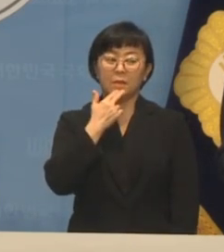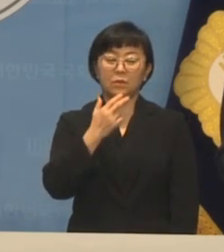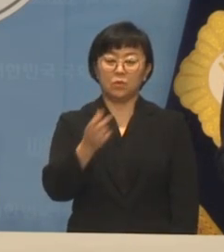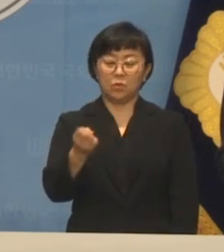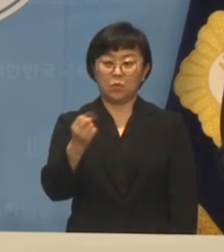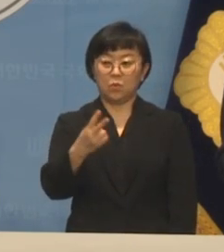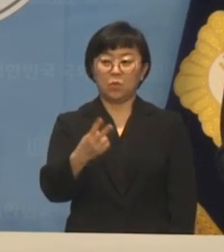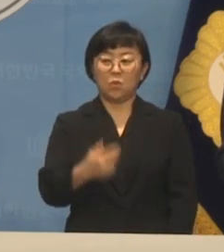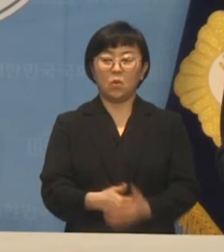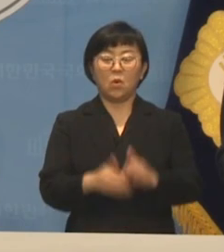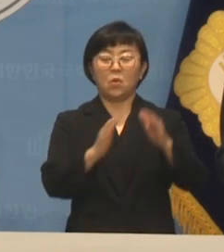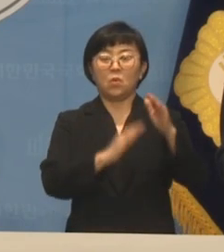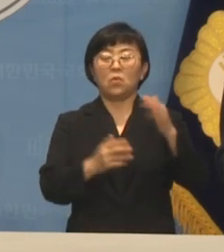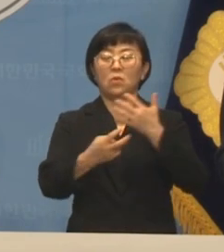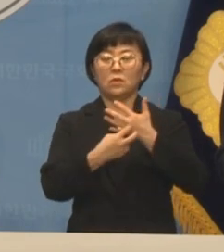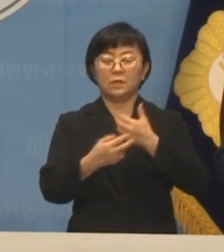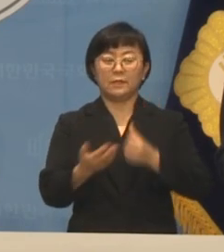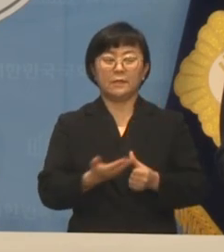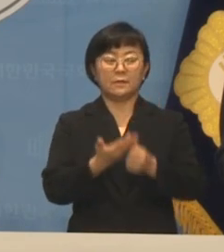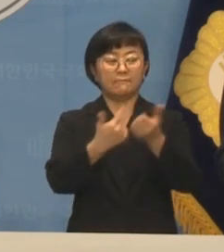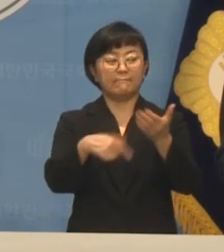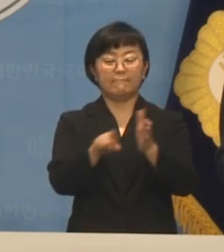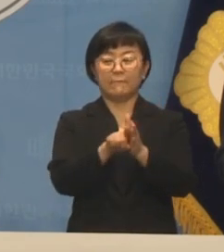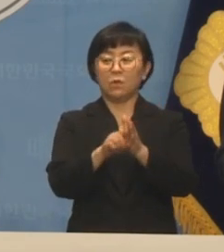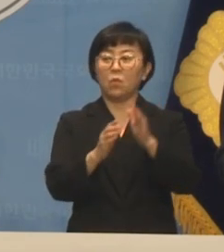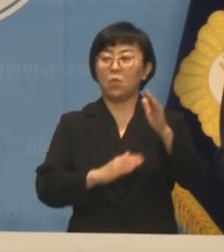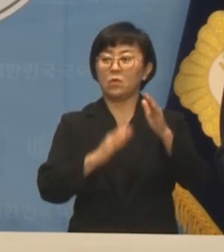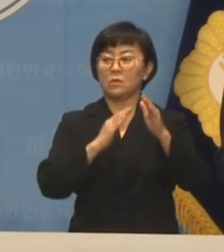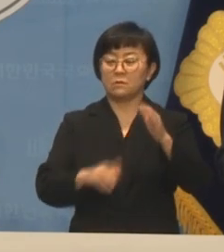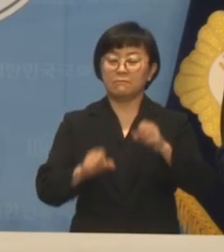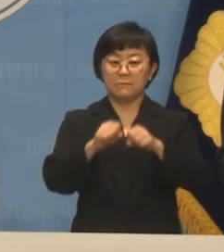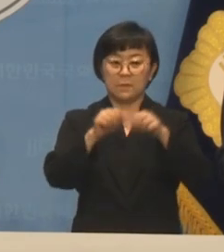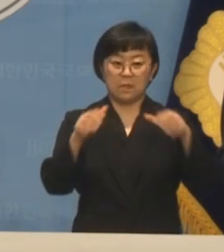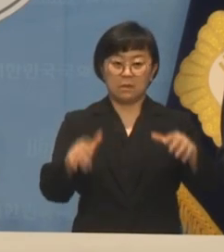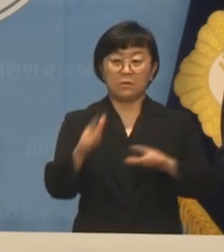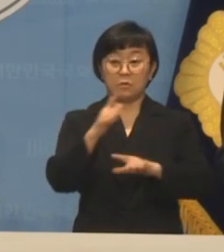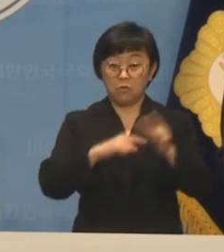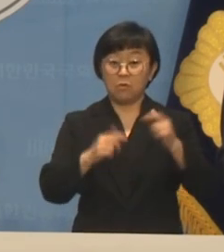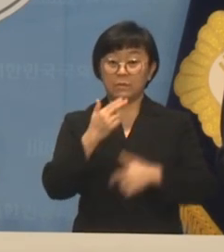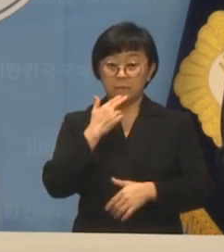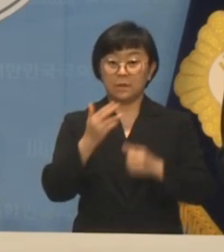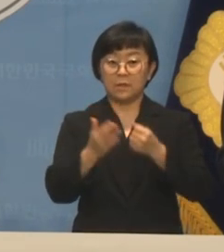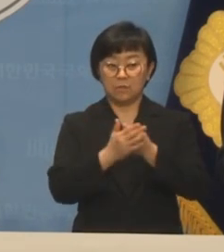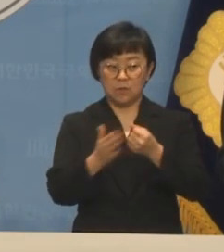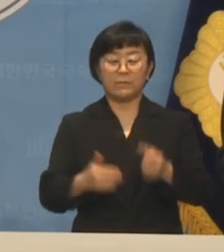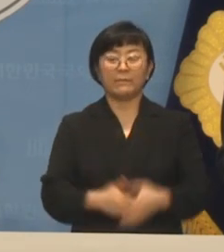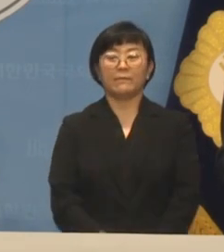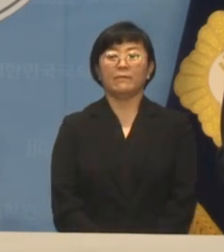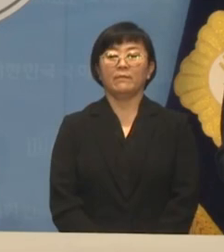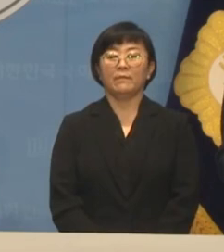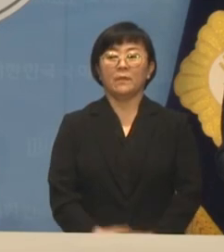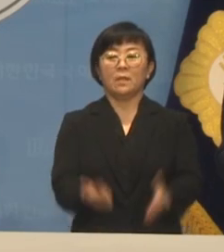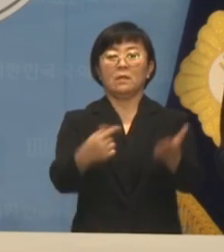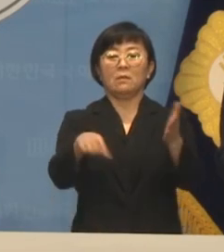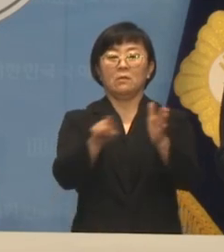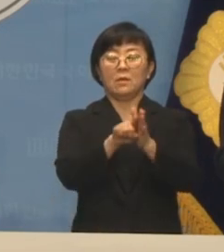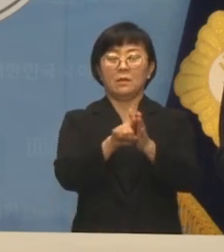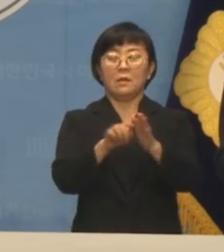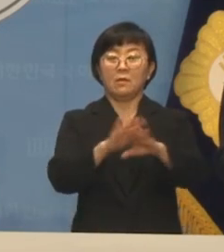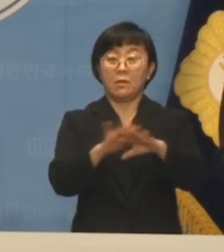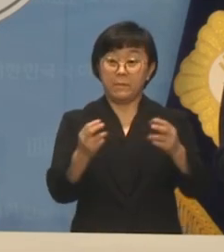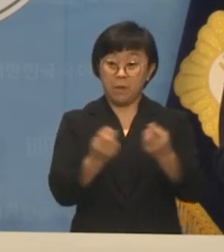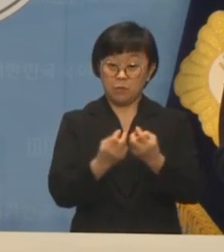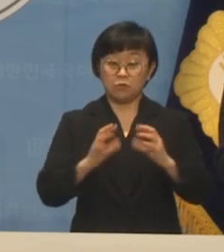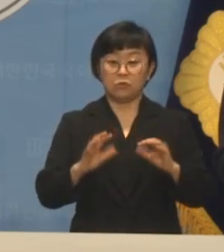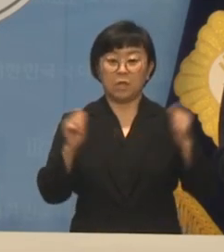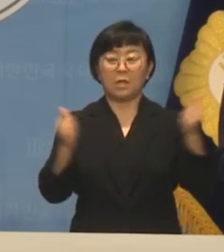더욱이 공공의사 양성을 위한 공적 체계는 더더욱이 부재하기 때문에 이를 위한 대책으로